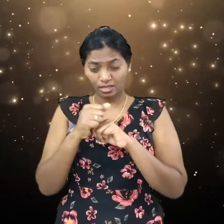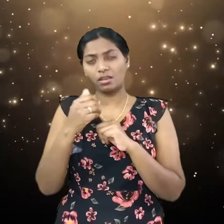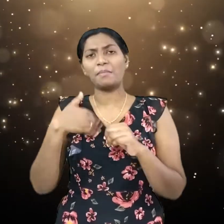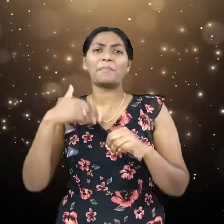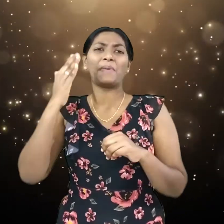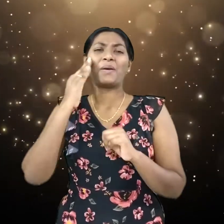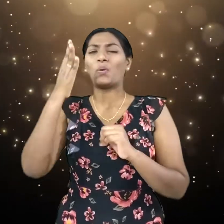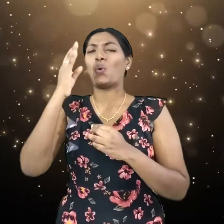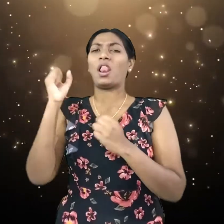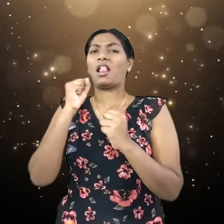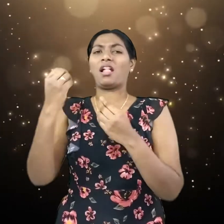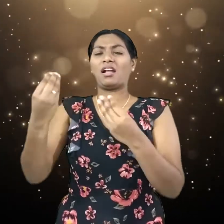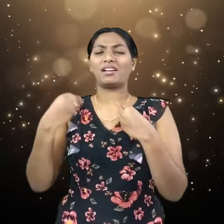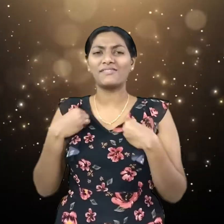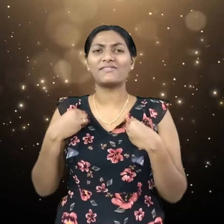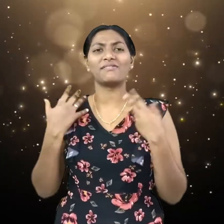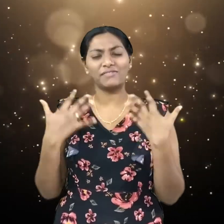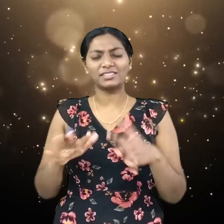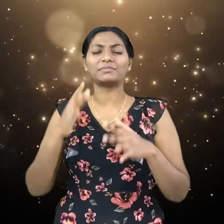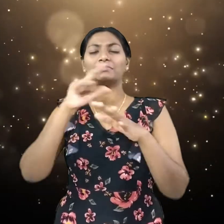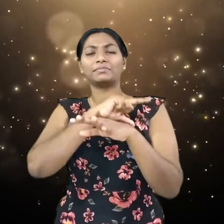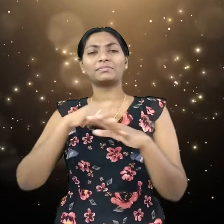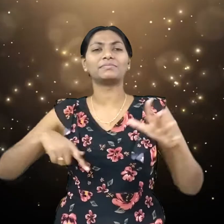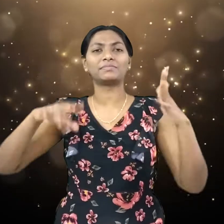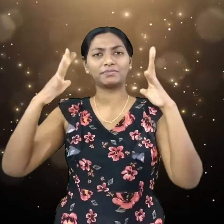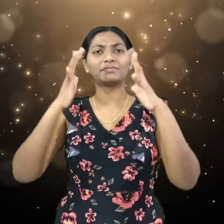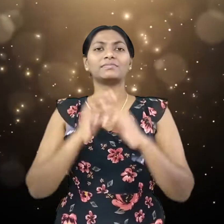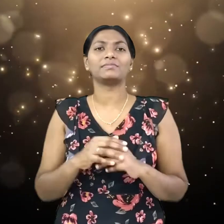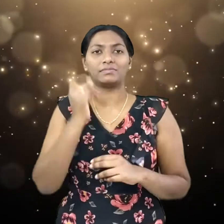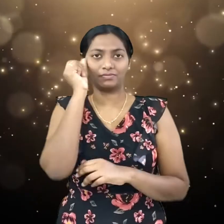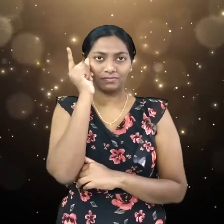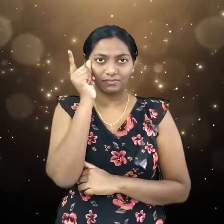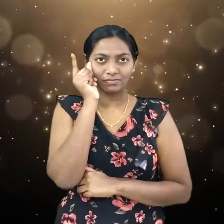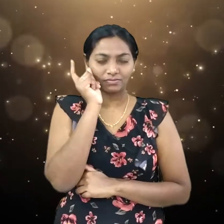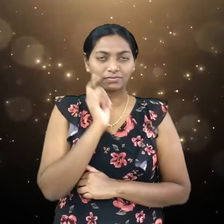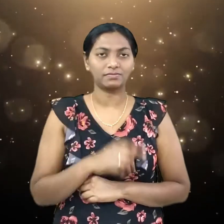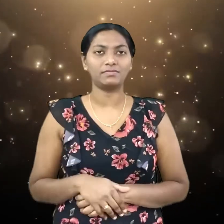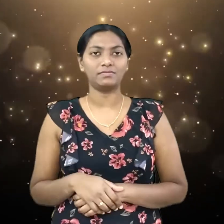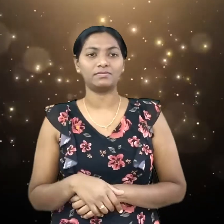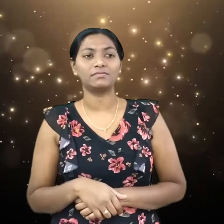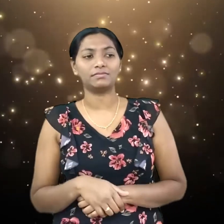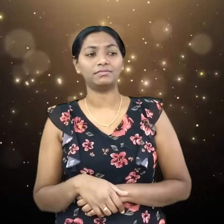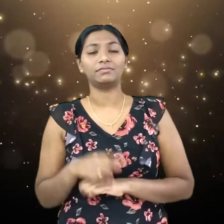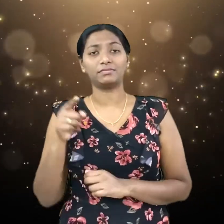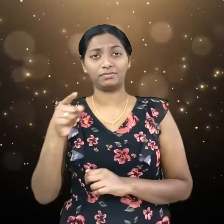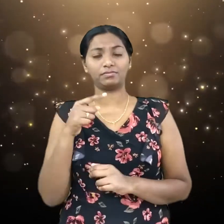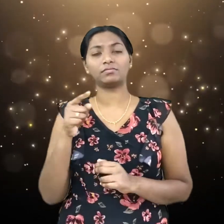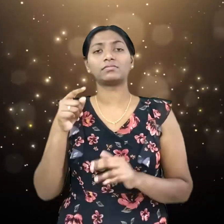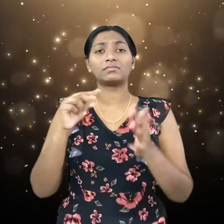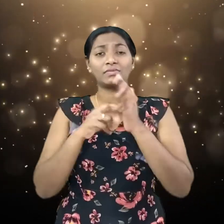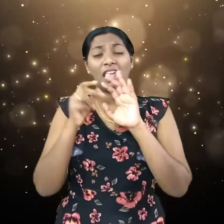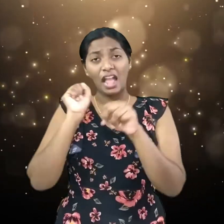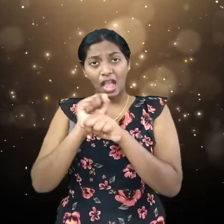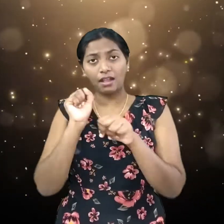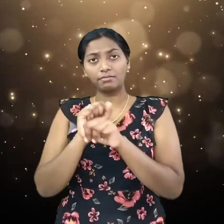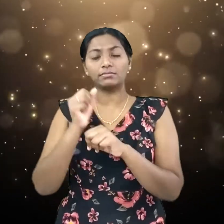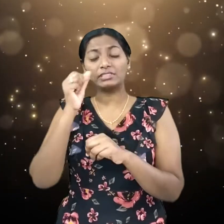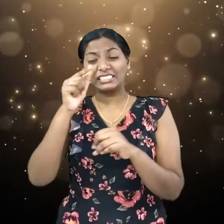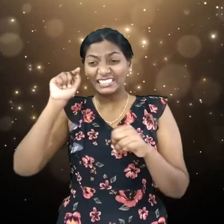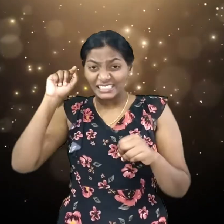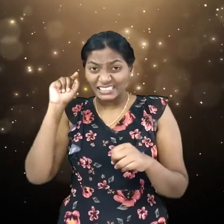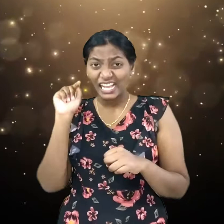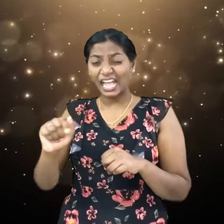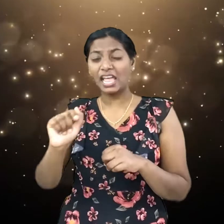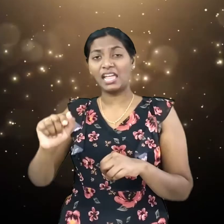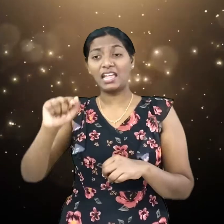वाला हूं भाई मुझे पता है इसके लिए अनुग्रह दिया गया। प्रेज़ द लॉर्ड। समझ में आ गया? इस काम के लिए अनुग्रह दिया गया मुझे समझ में आ रहा है।